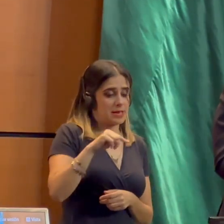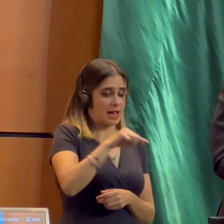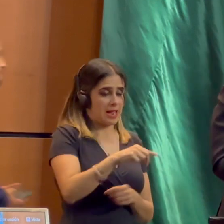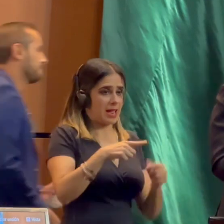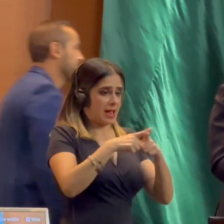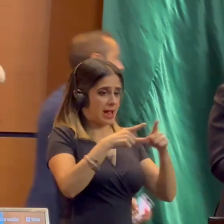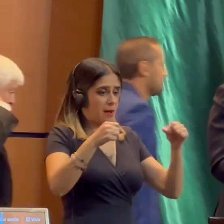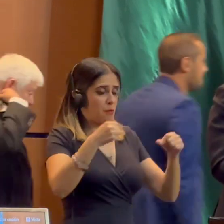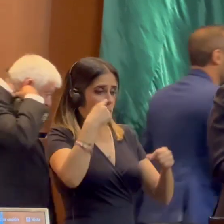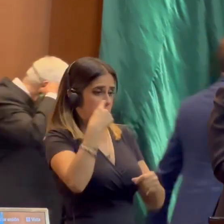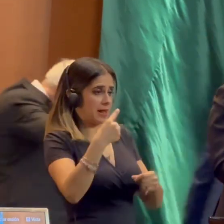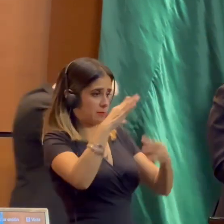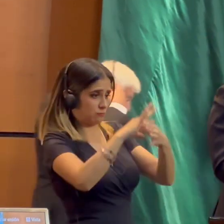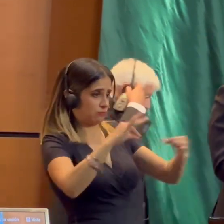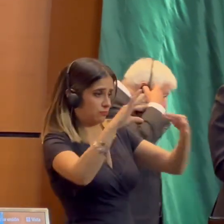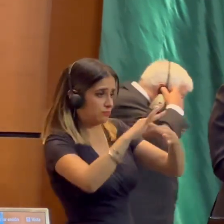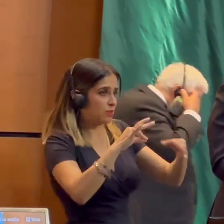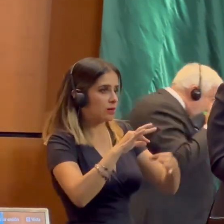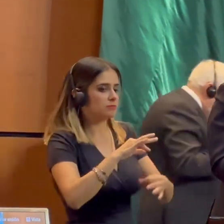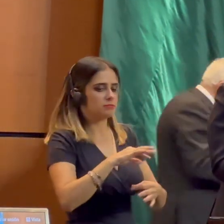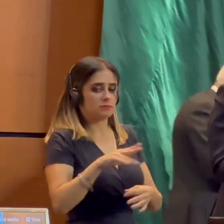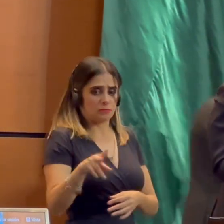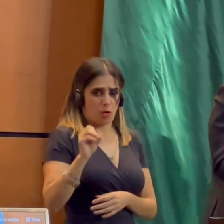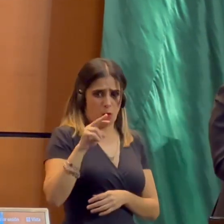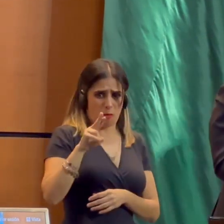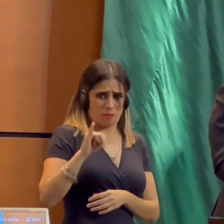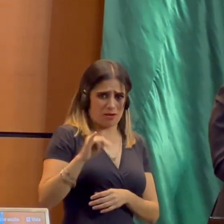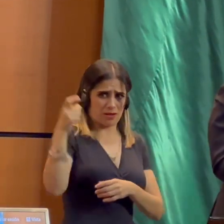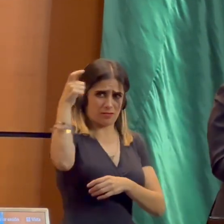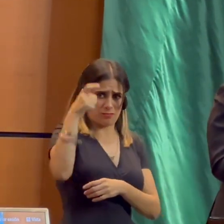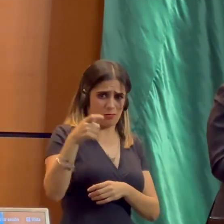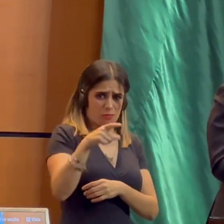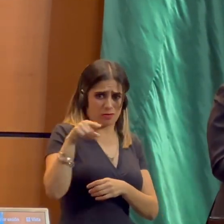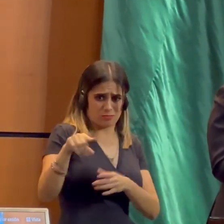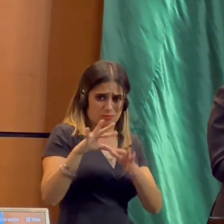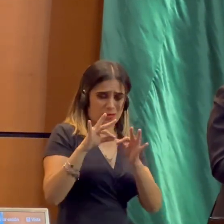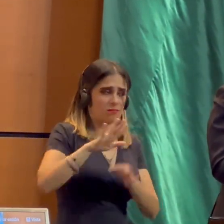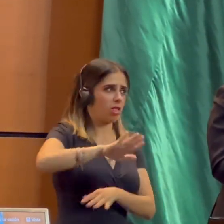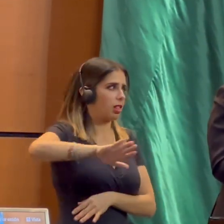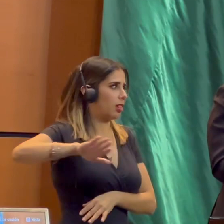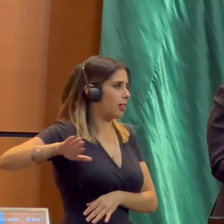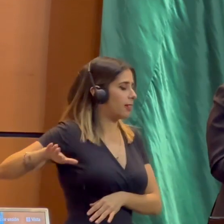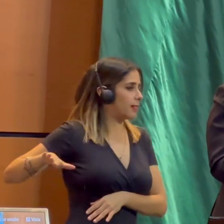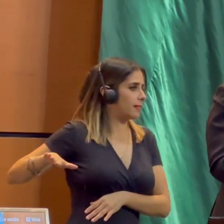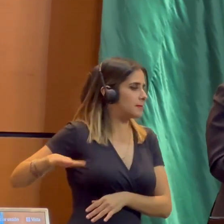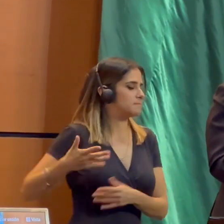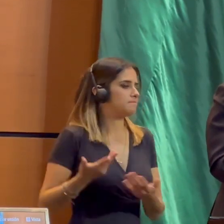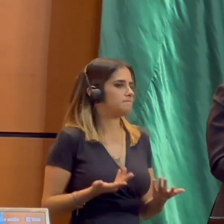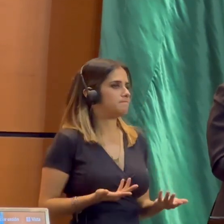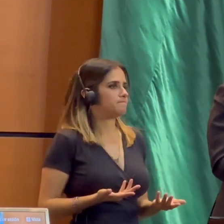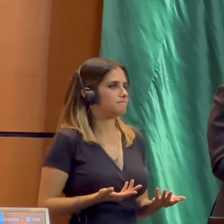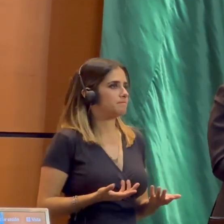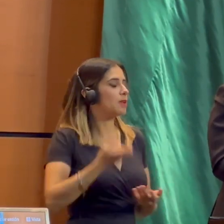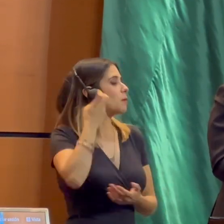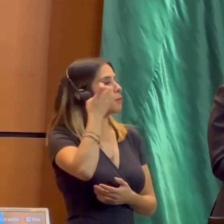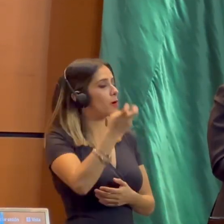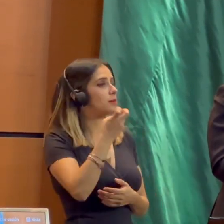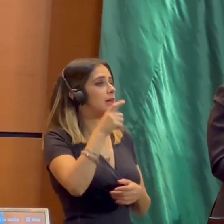最初の安全保障上の問題は日本の自衛隊の力